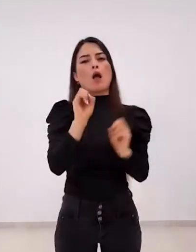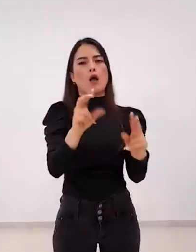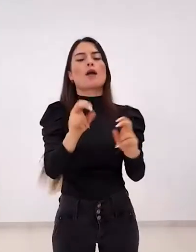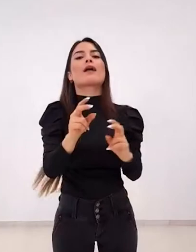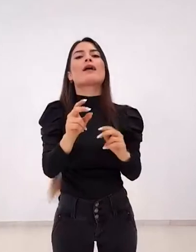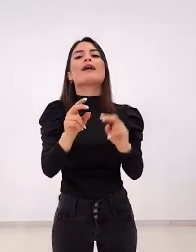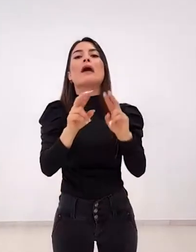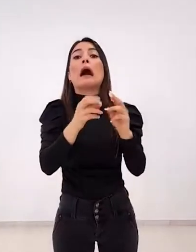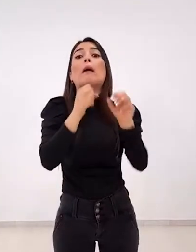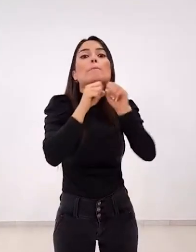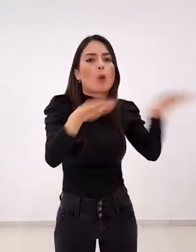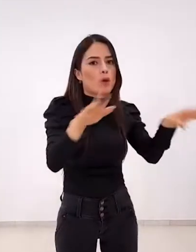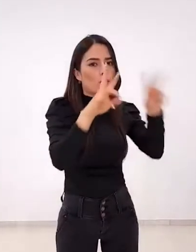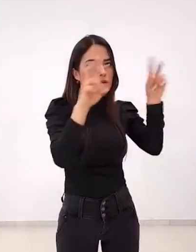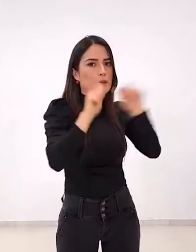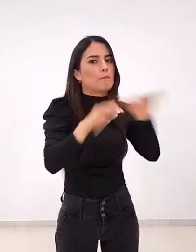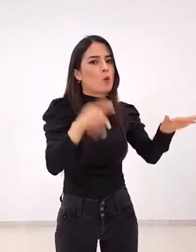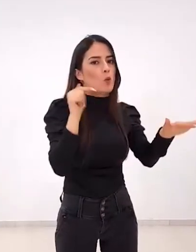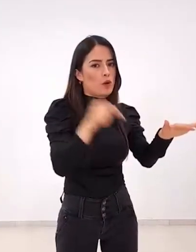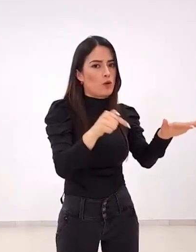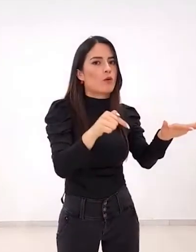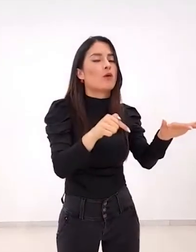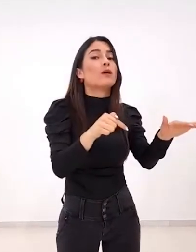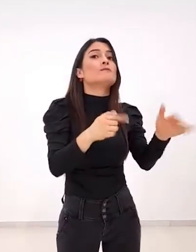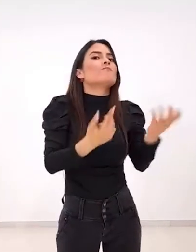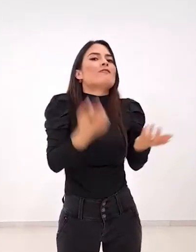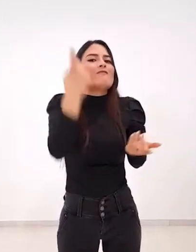incluye té ni gas